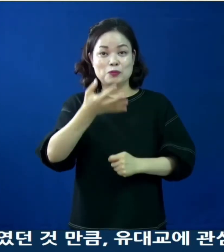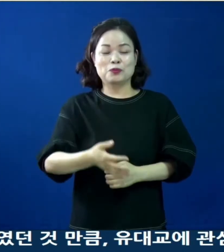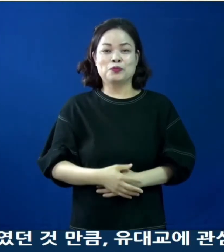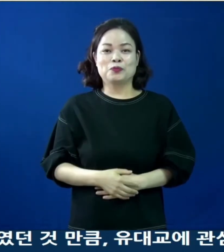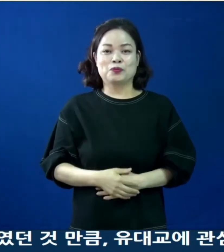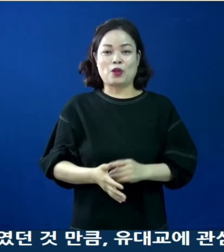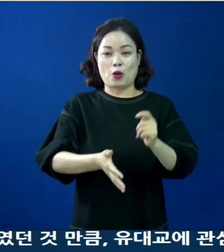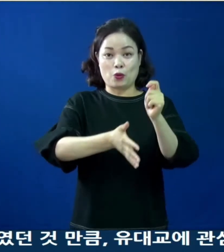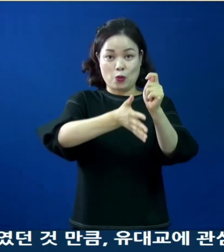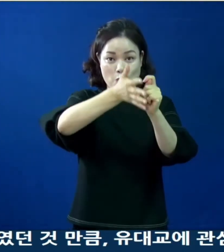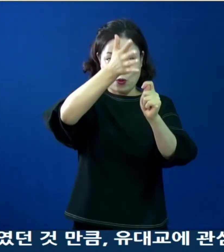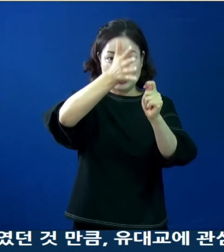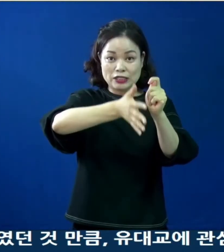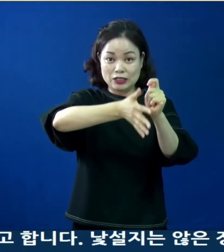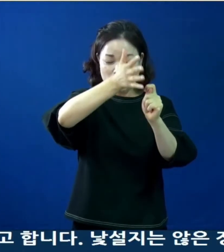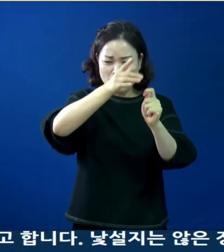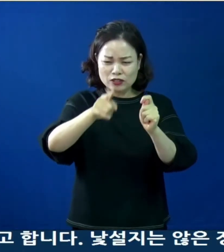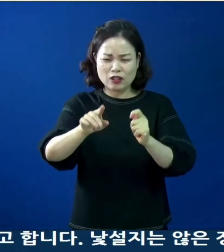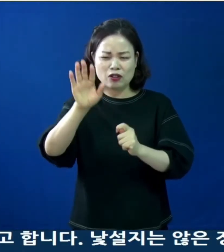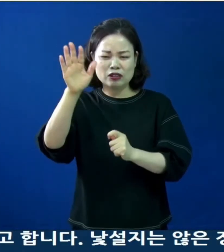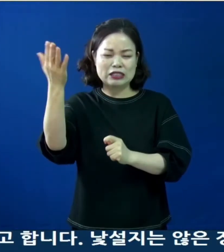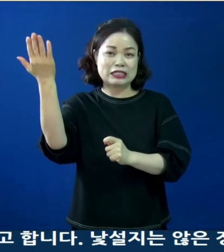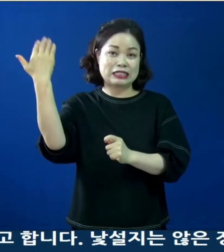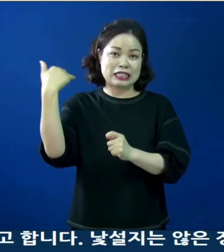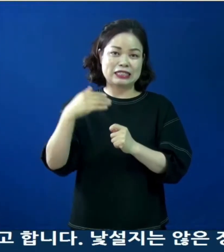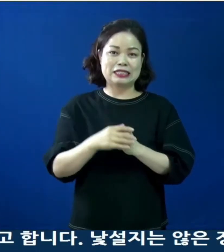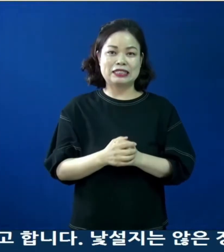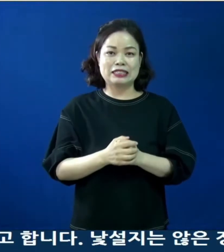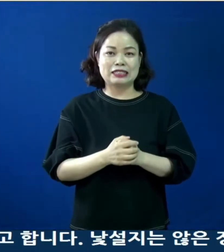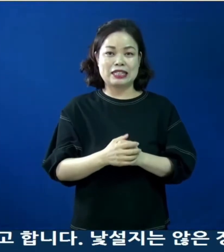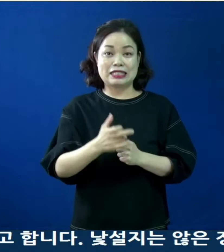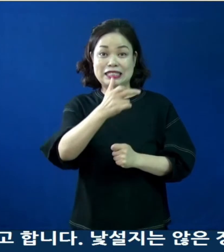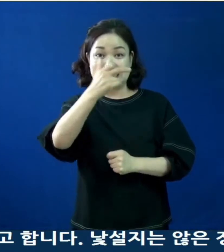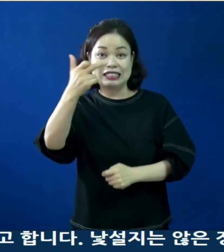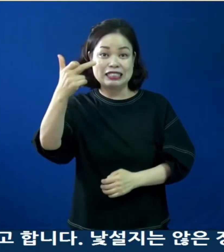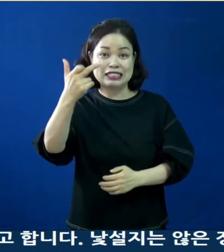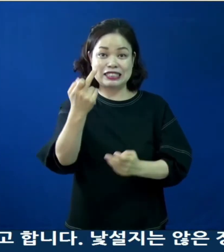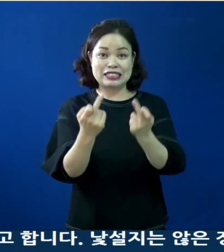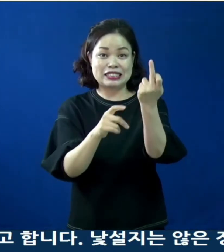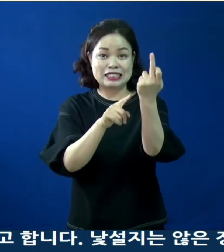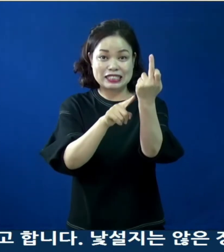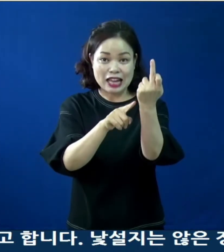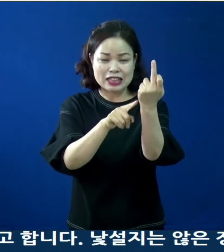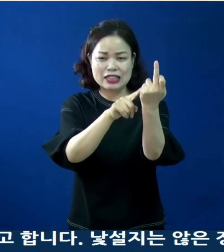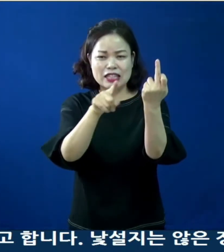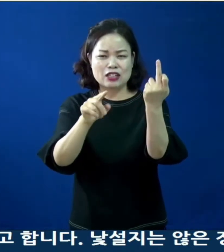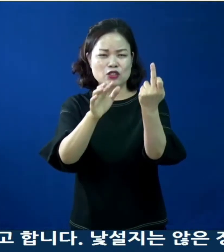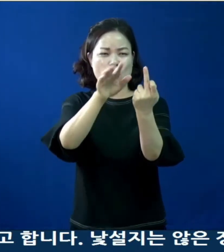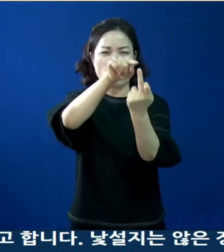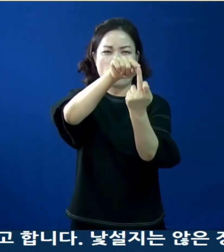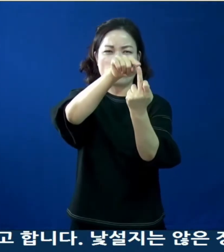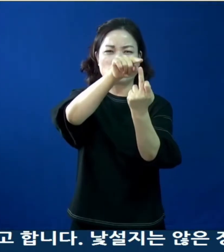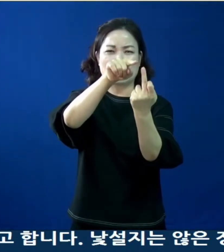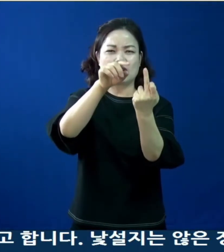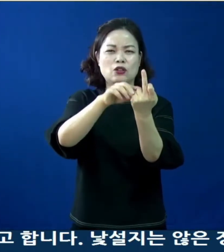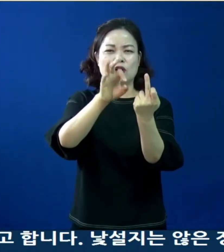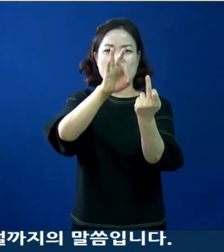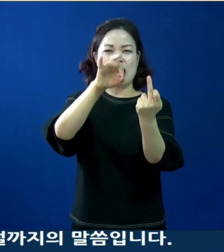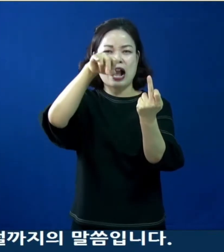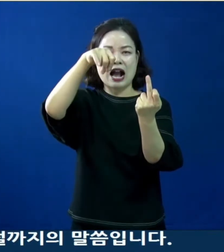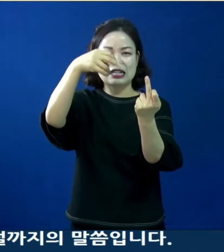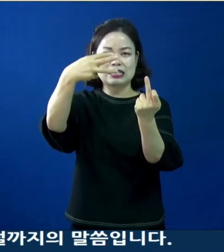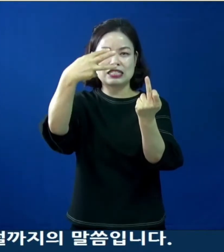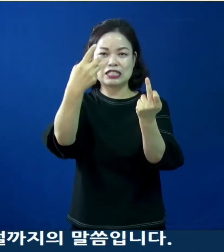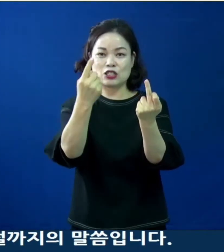고린도 저 뒤에 그 고린도 그 큰 산 하나가 있죠. 저게 이제 저 꼭대기에 고린도